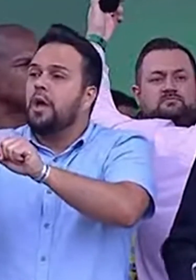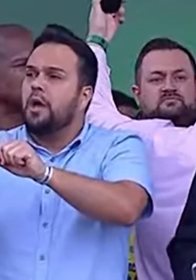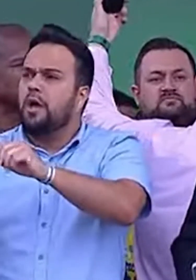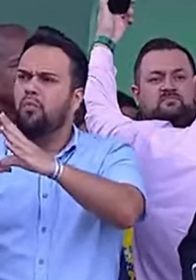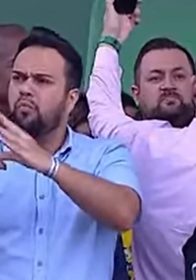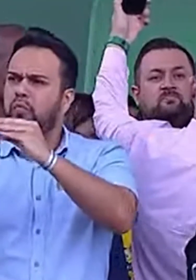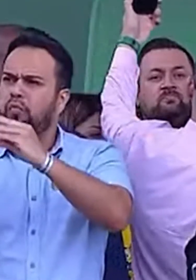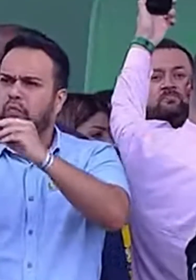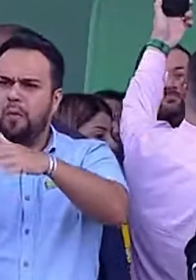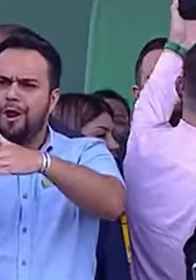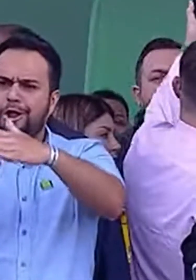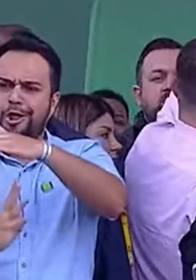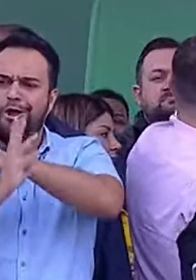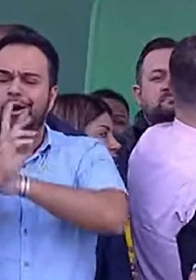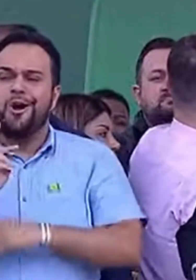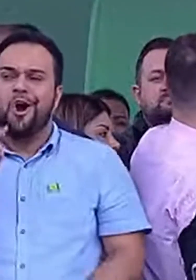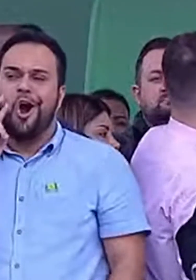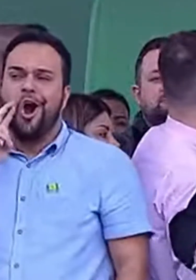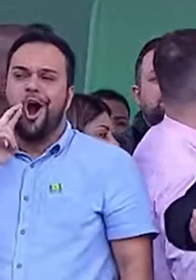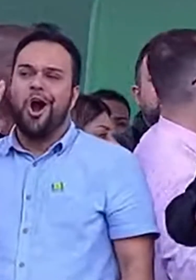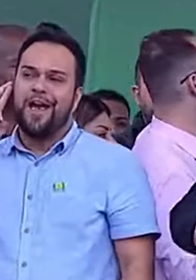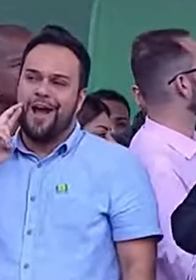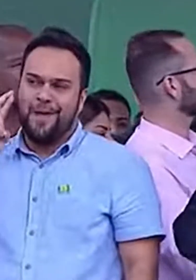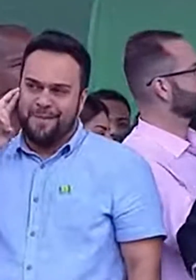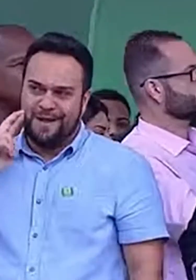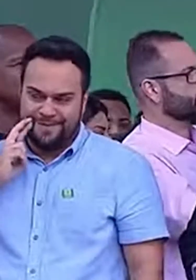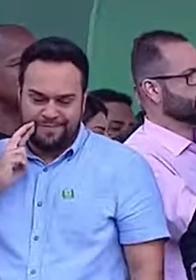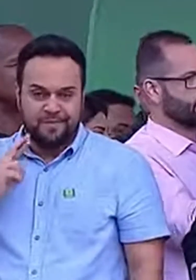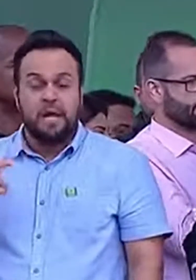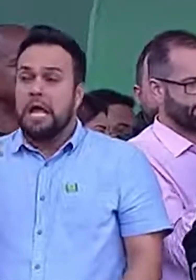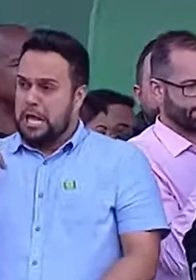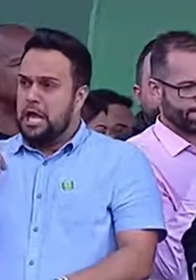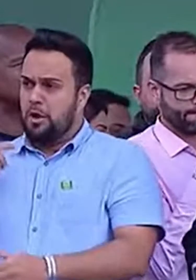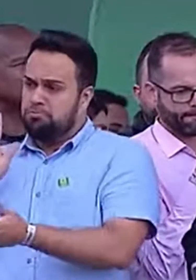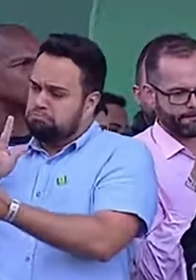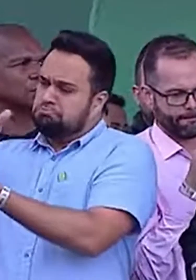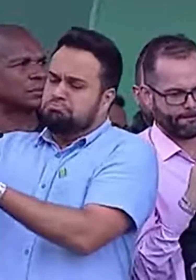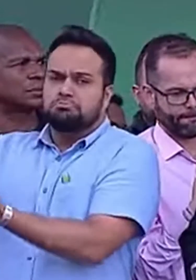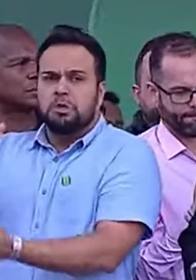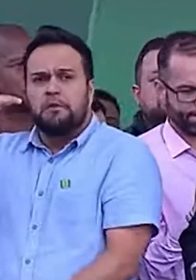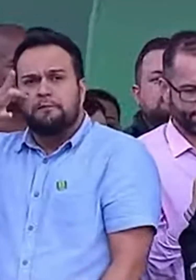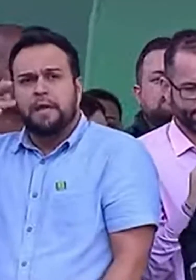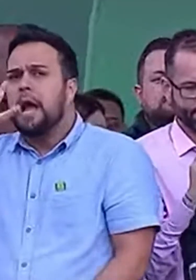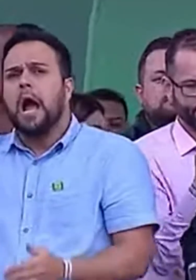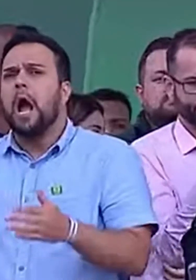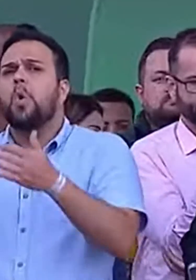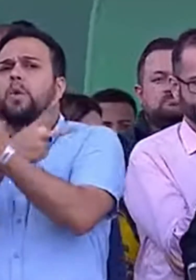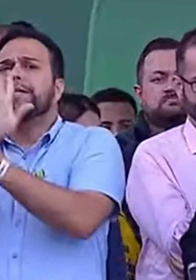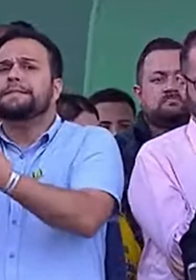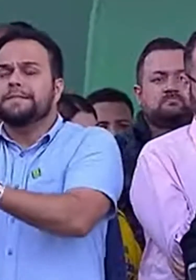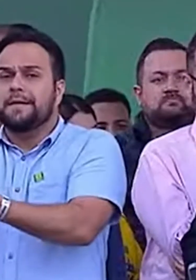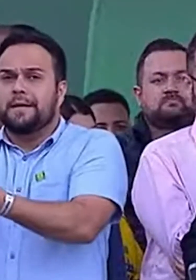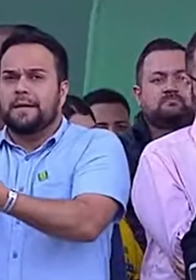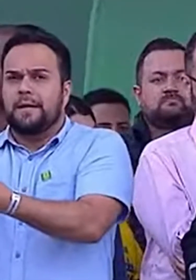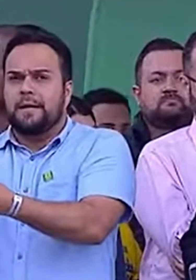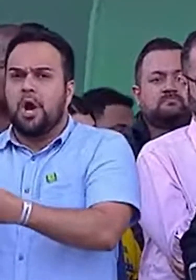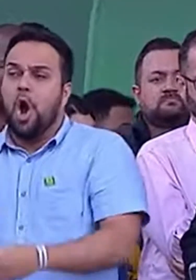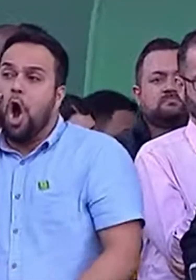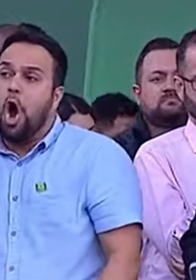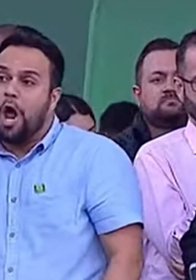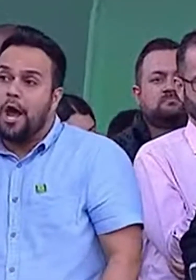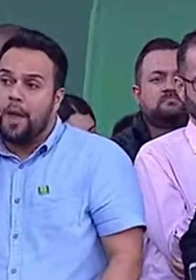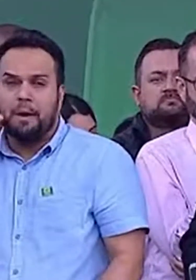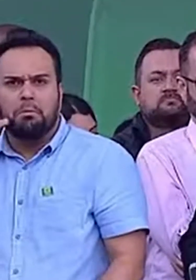a maioria das pessoas porque eu estive lá viu que acontecia tomei conhecimento